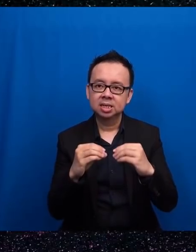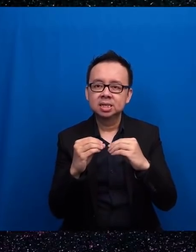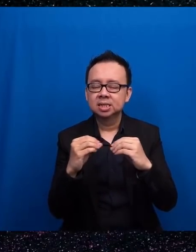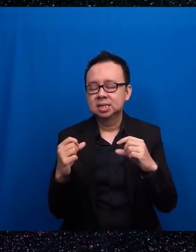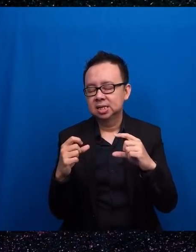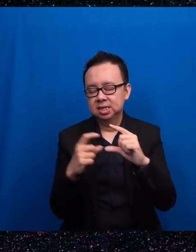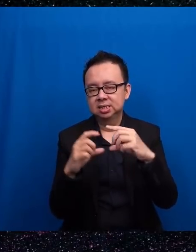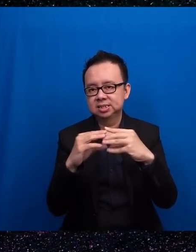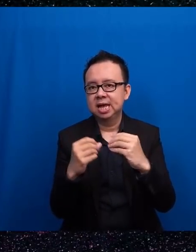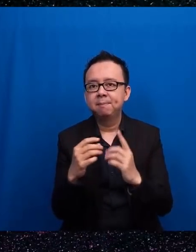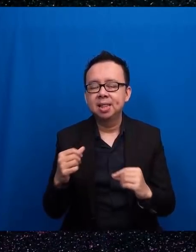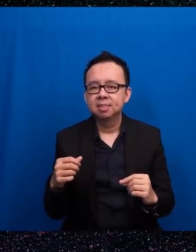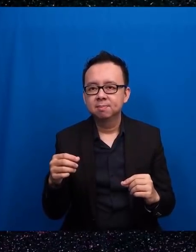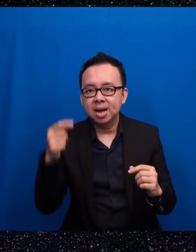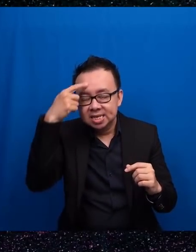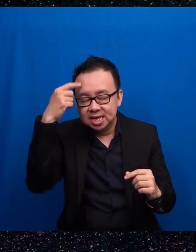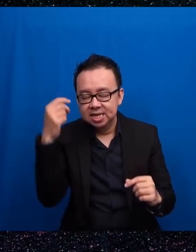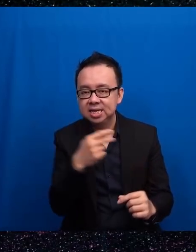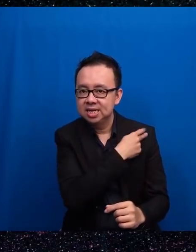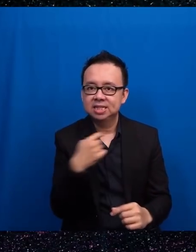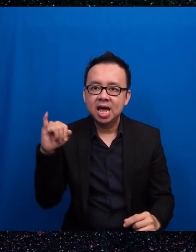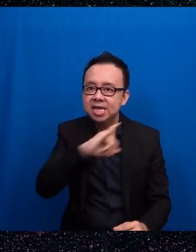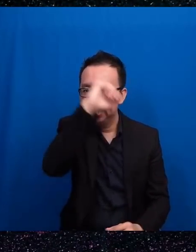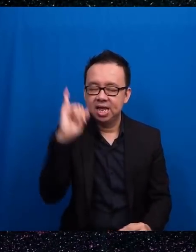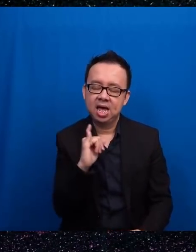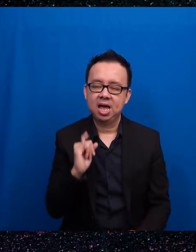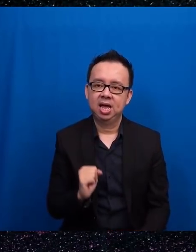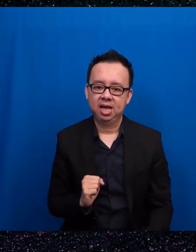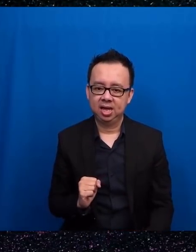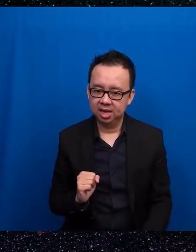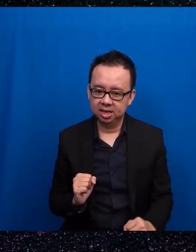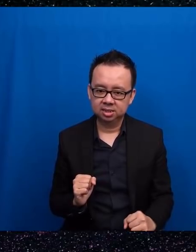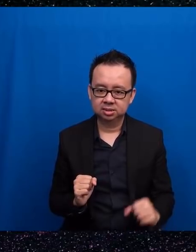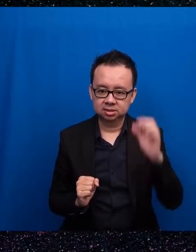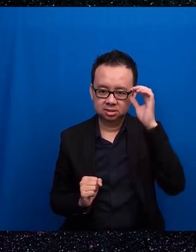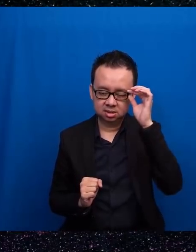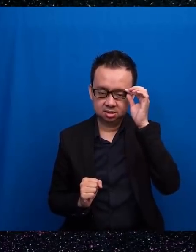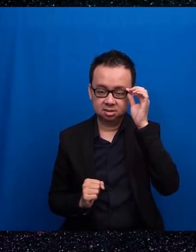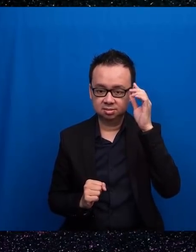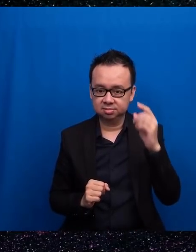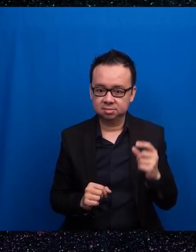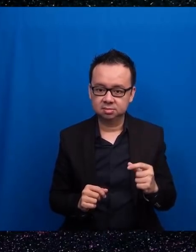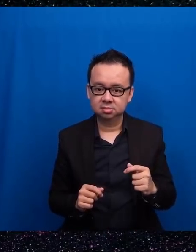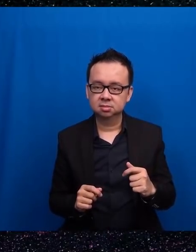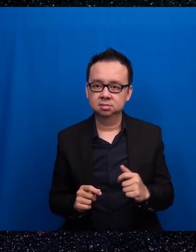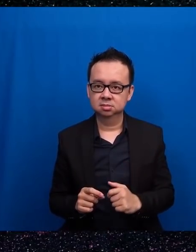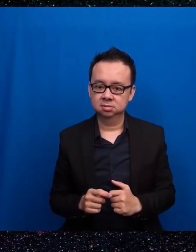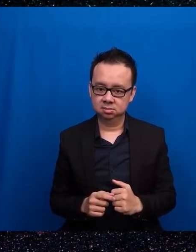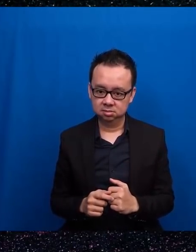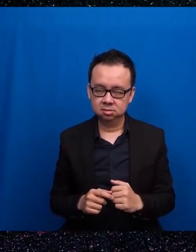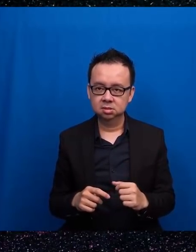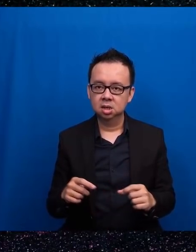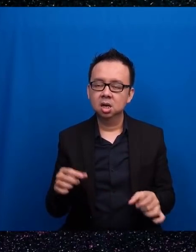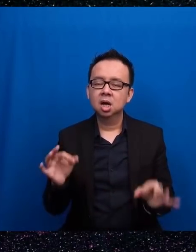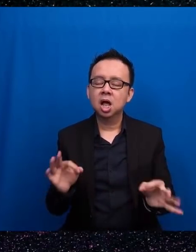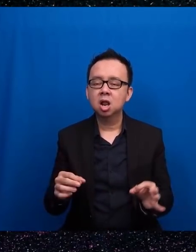kalau orang ini sudah berbuat kebajikan, biarkan dia adalah orang kaya. Tapi kalau dia itu seperti Boas,